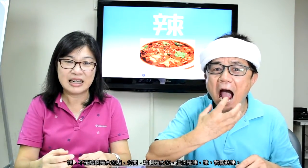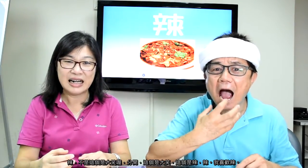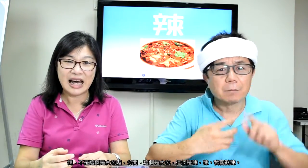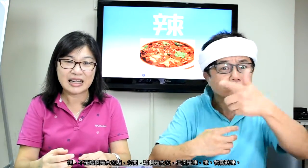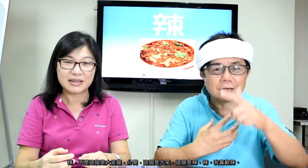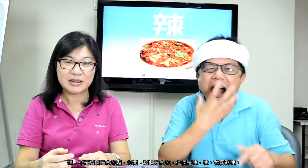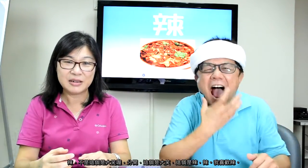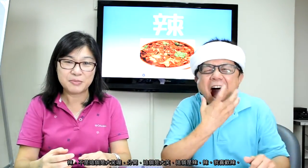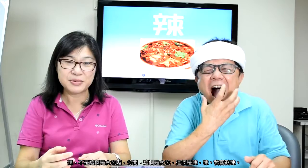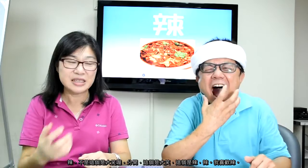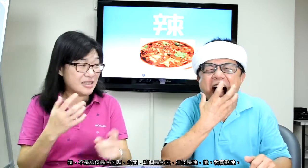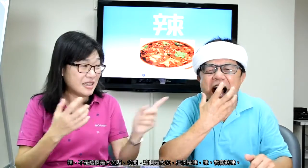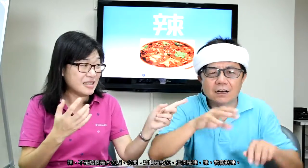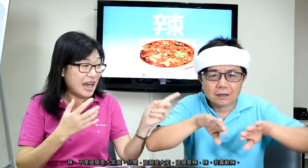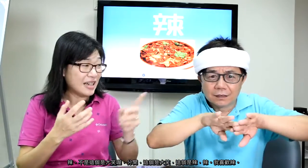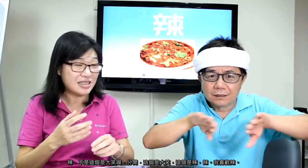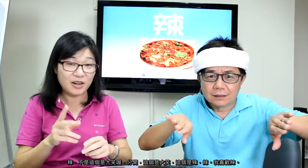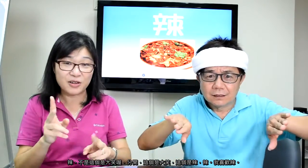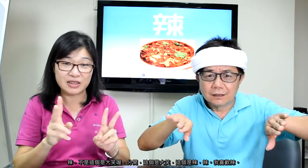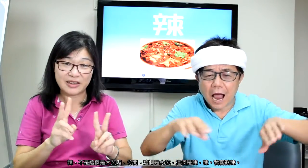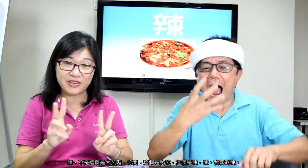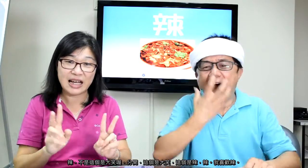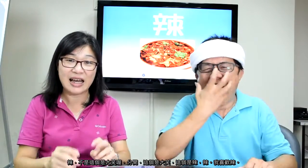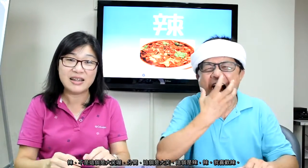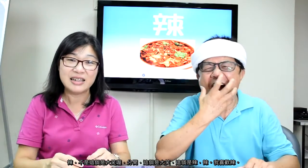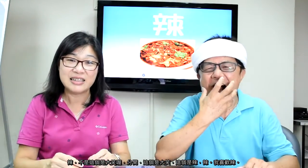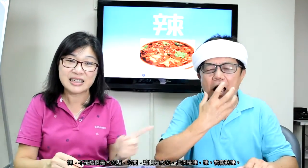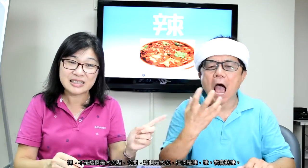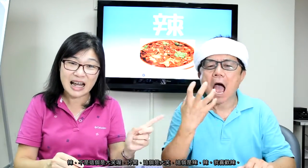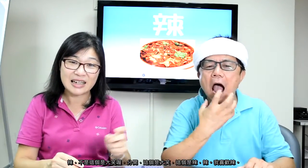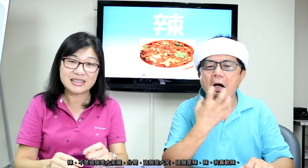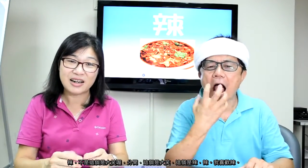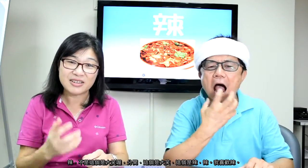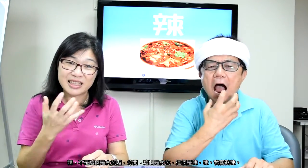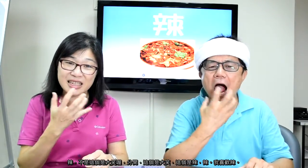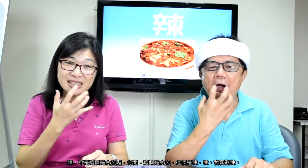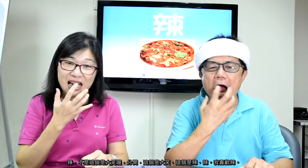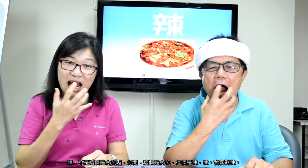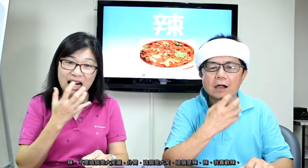辣，不是这个是大笑哦，分开。这个是大笑，这个是